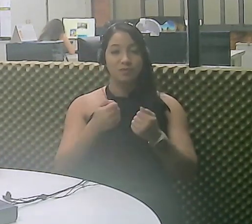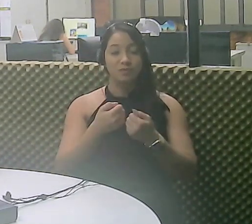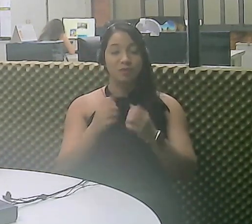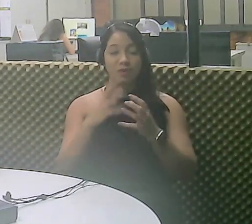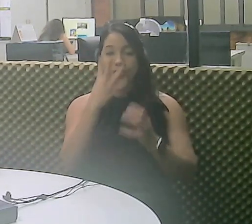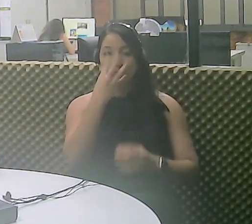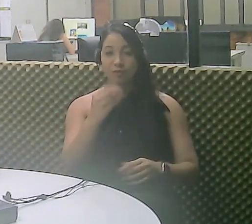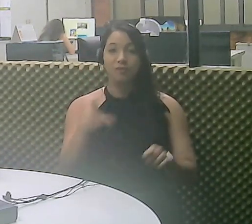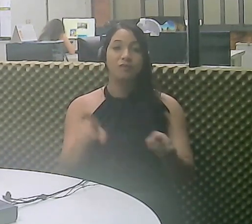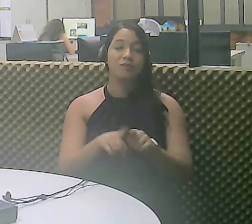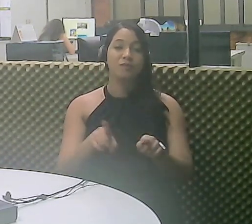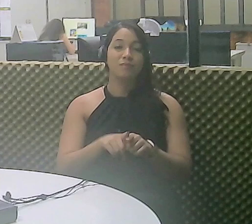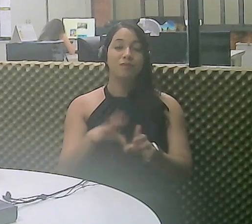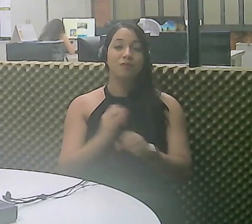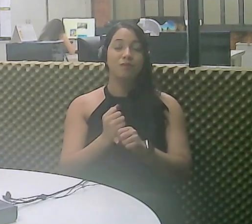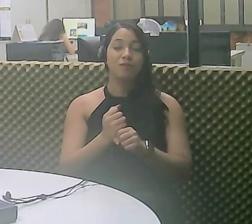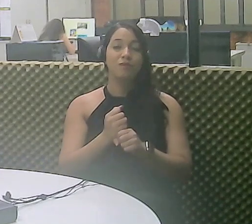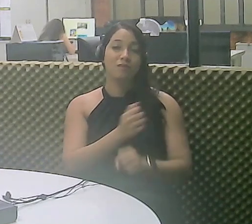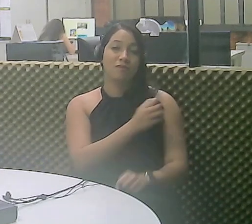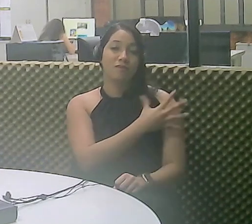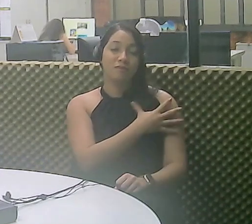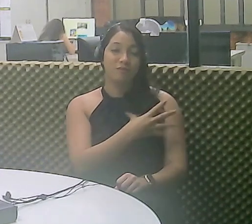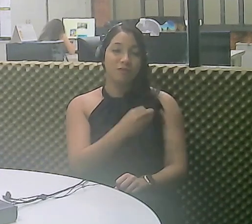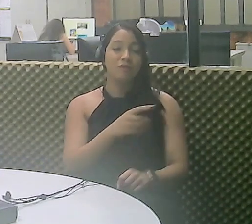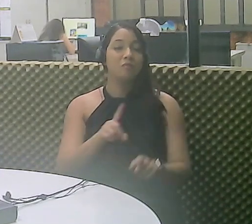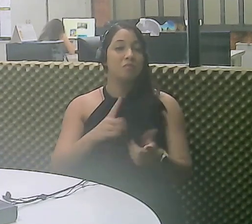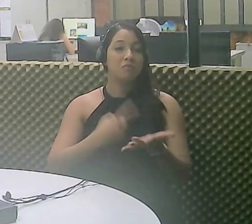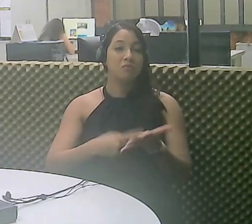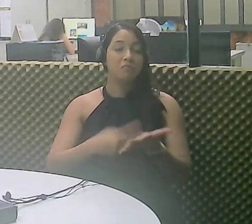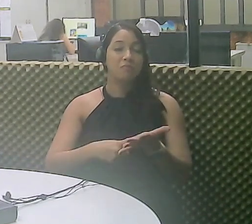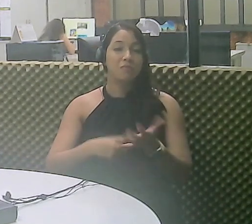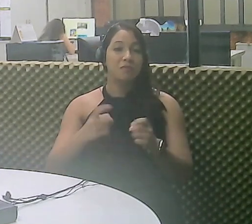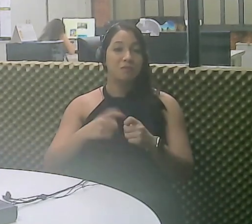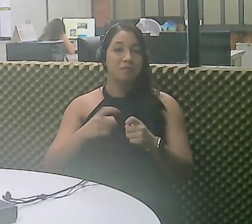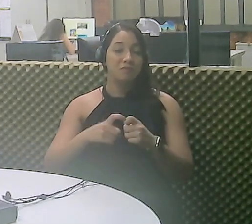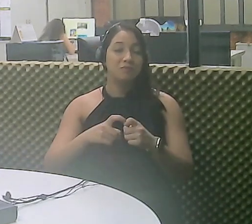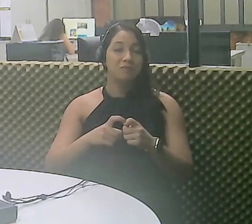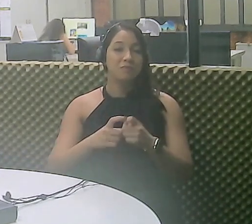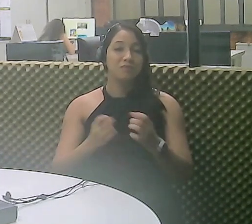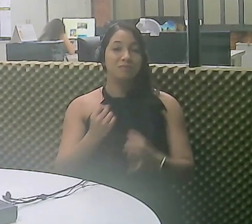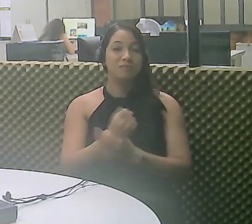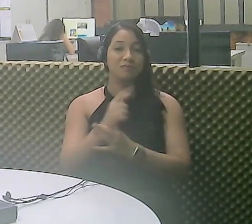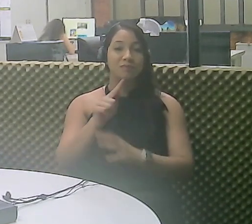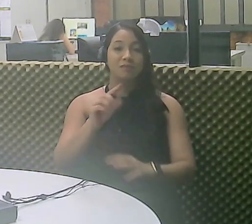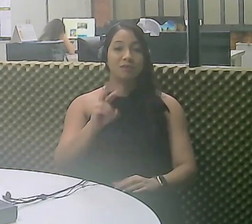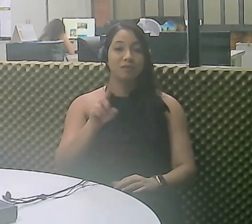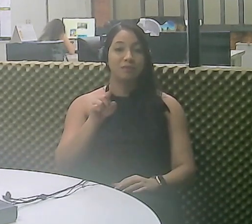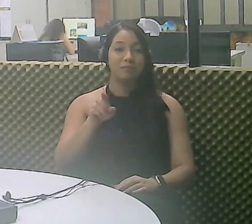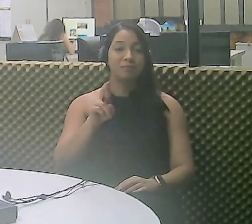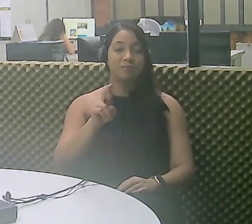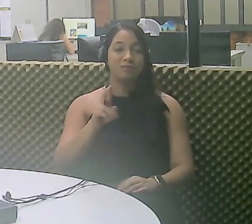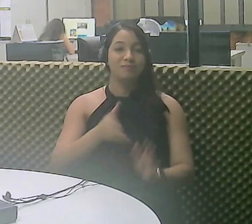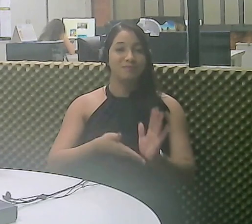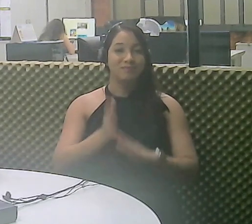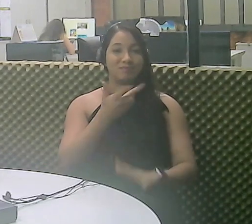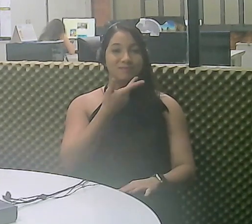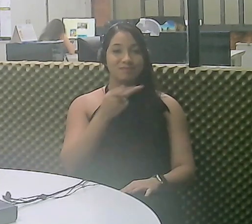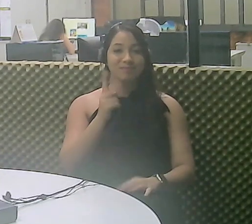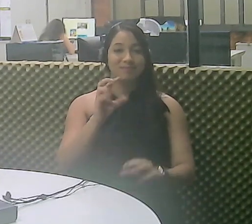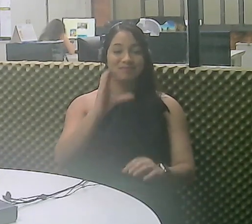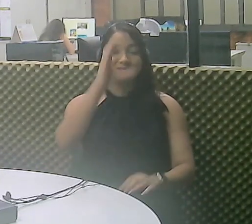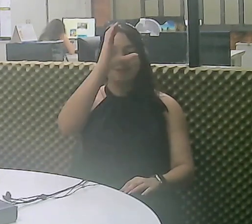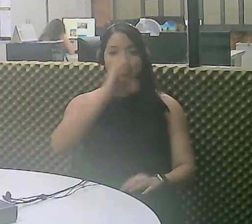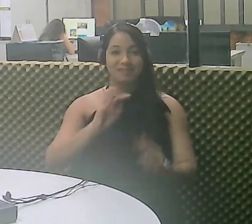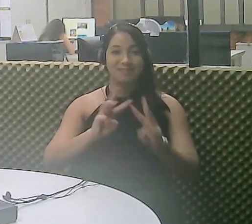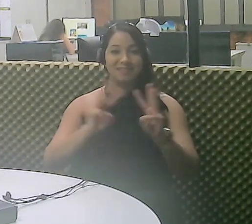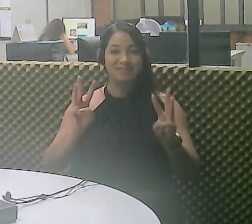filhos, negocia débitos ou marca uma consulta. E tem segurança do acesso gov.br. Entra lá, Portal